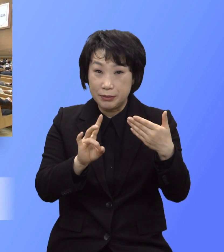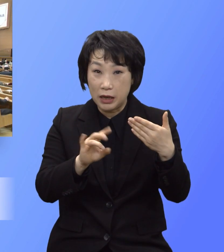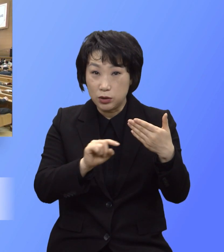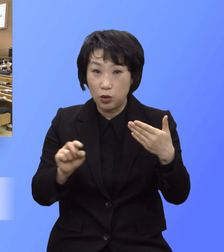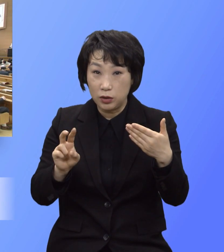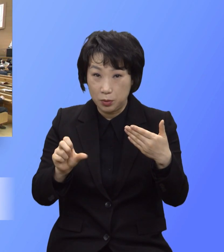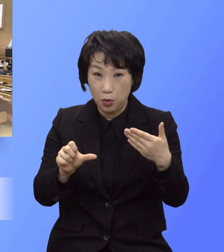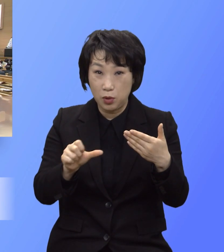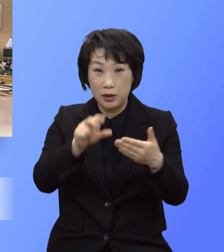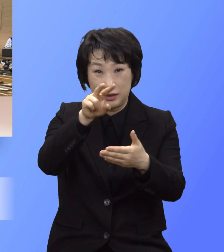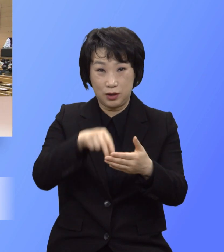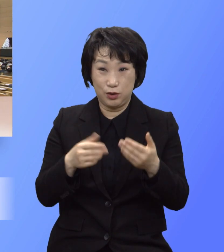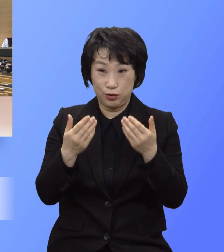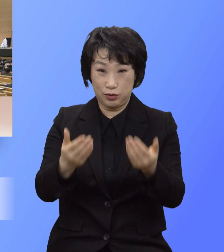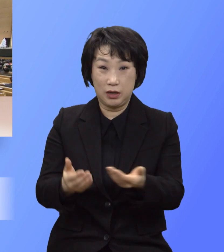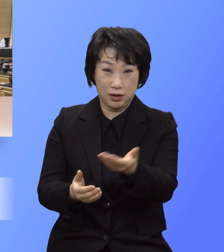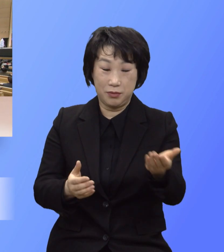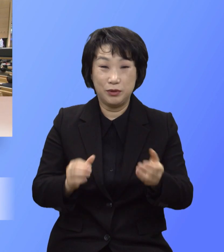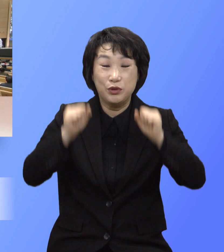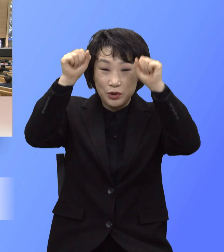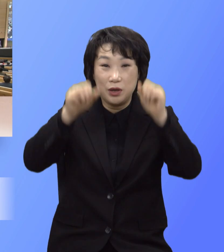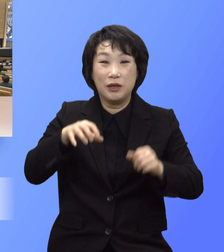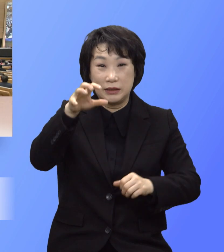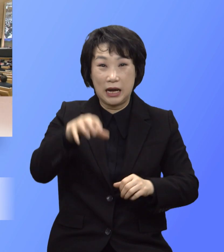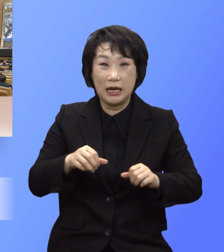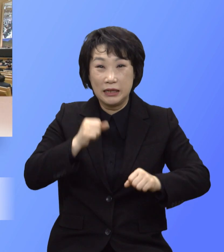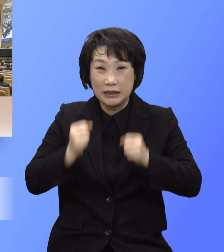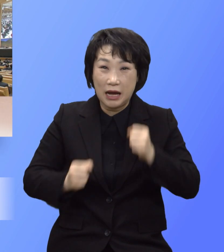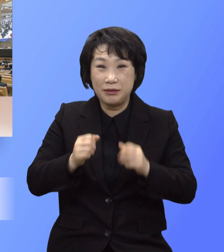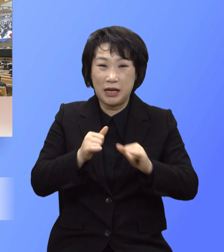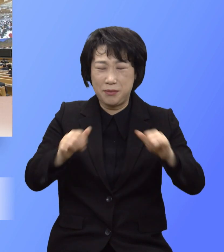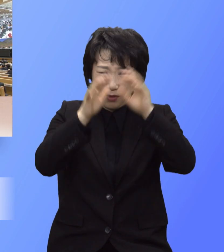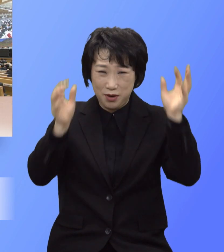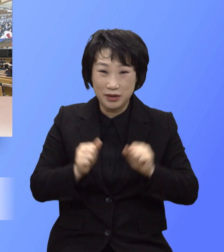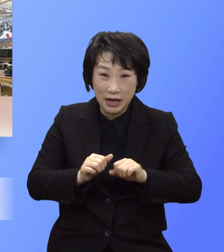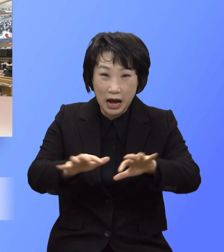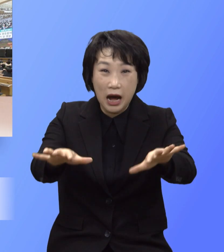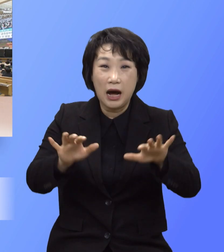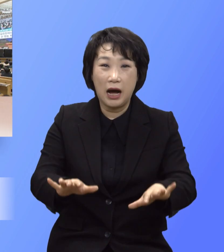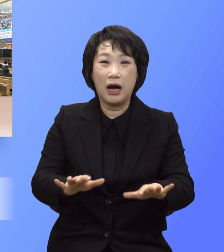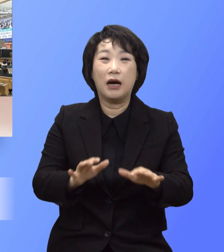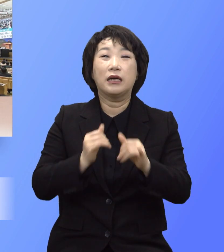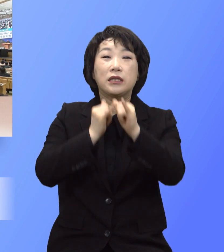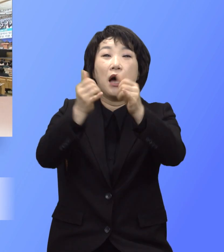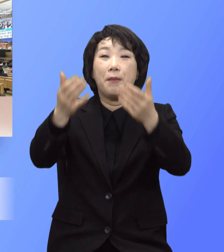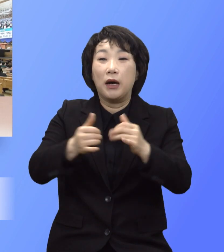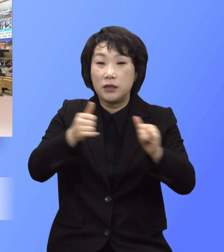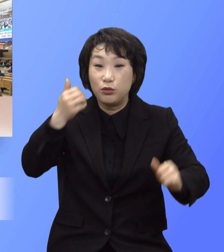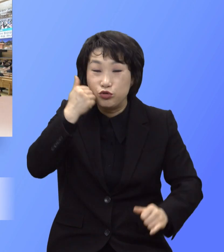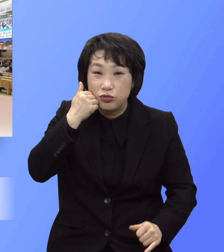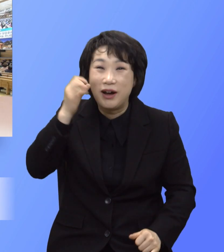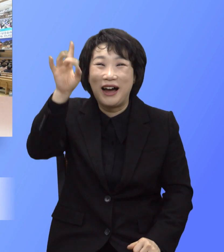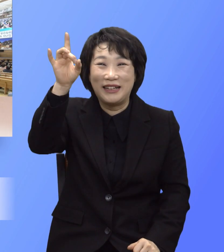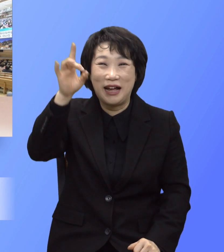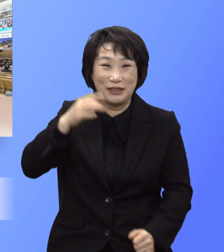25절에 읽어봐. 운동장에서 다름질하는 자들이 다 달아날지라도 오직 상 얻는 자는 하나인 줄을 너희가 알지